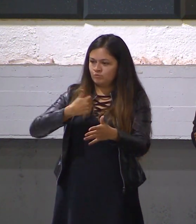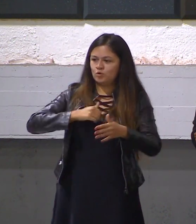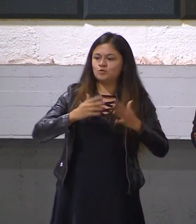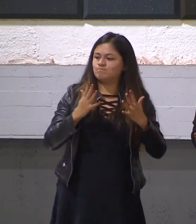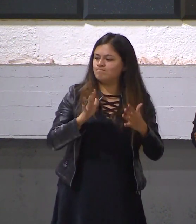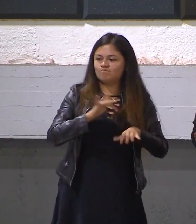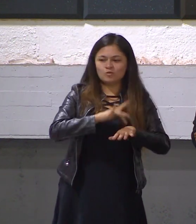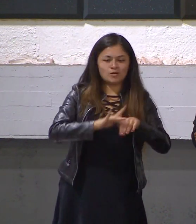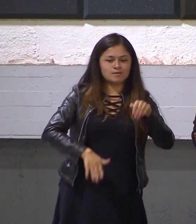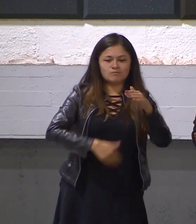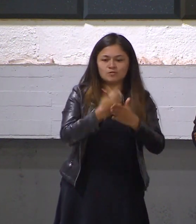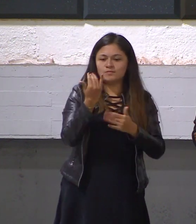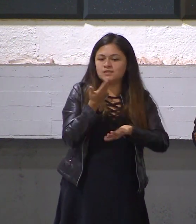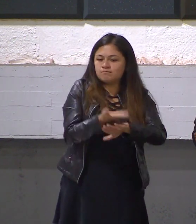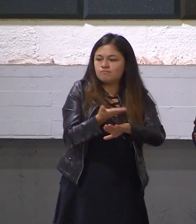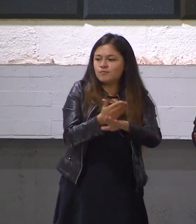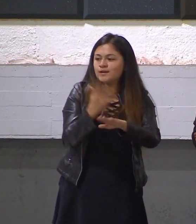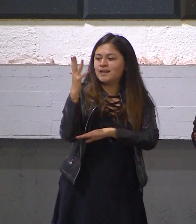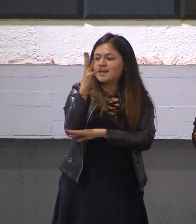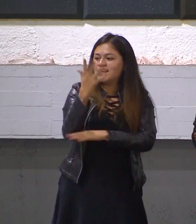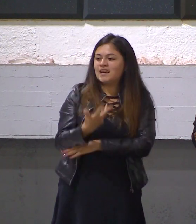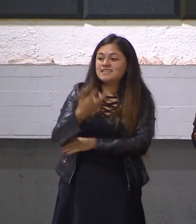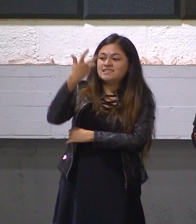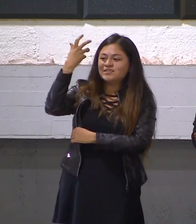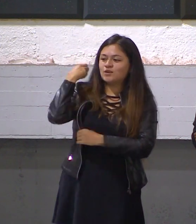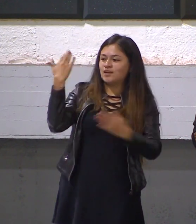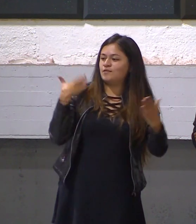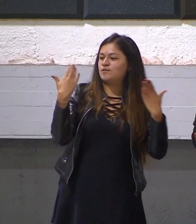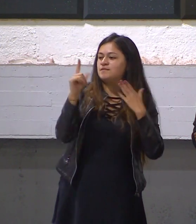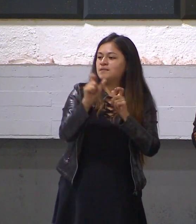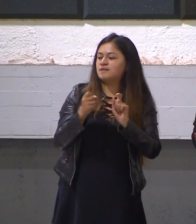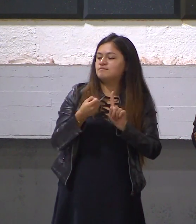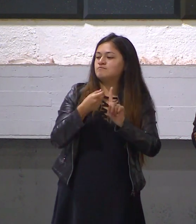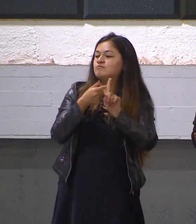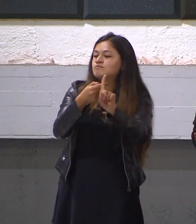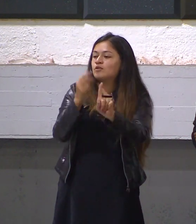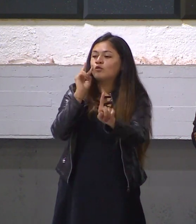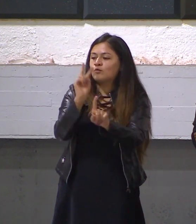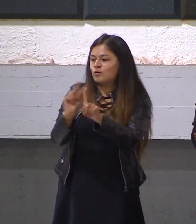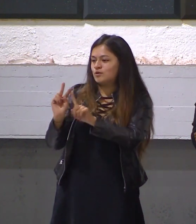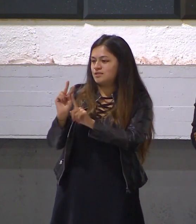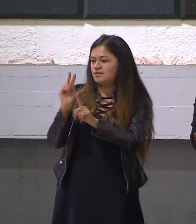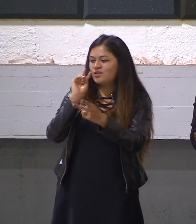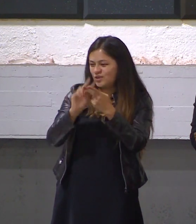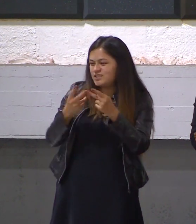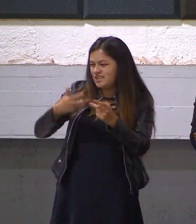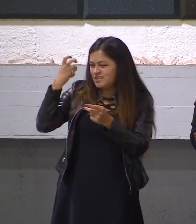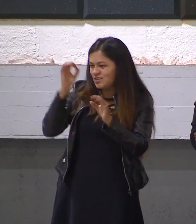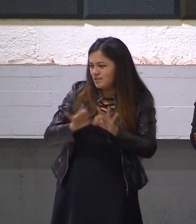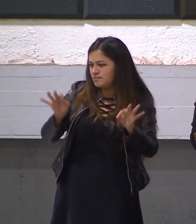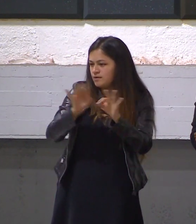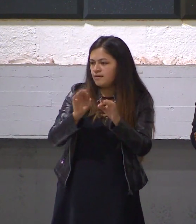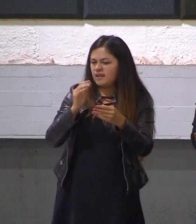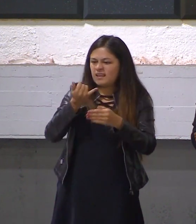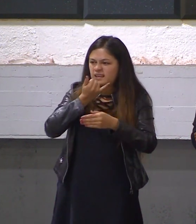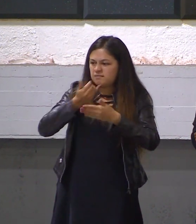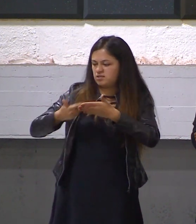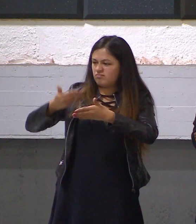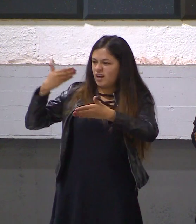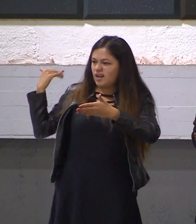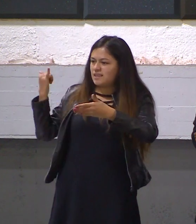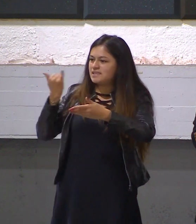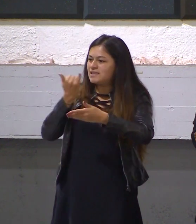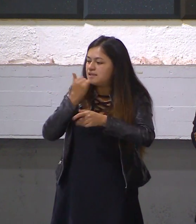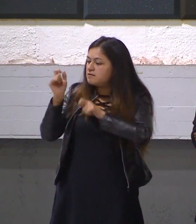por esta cátedra por eso es tan tan importante conocer nuestra historia mirar nuestro pasado quienes han